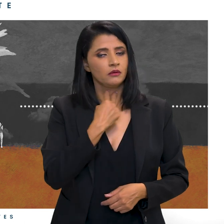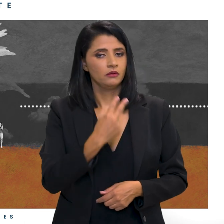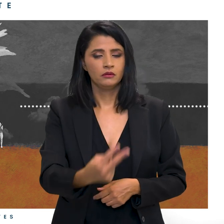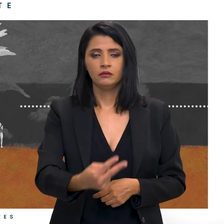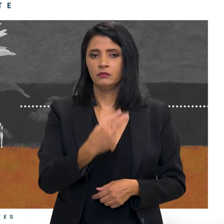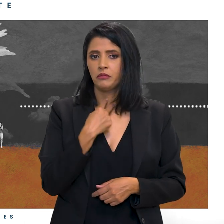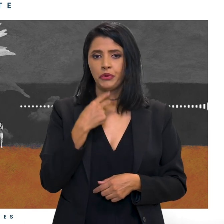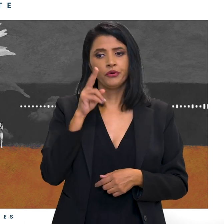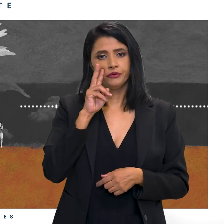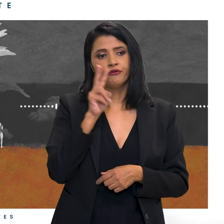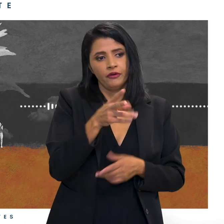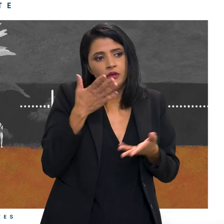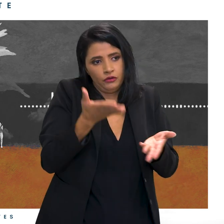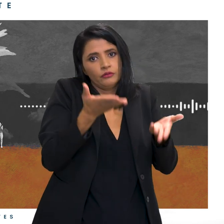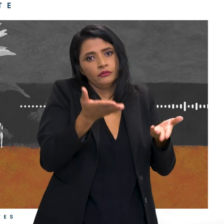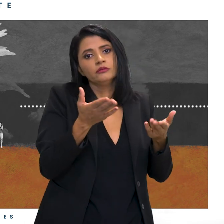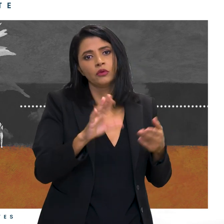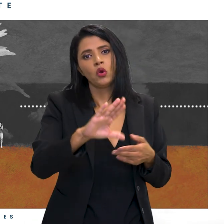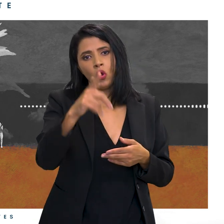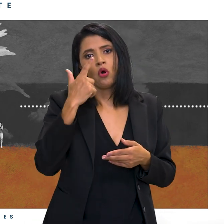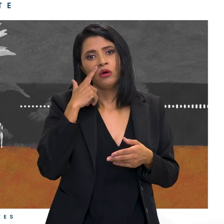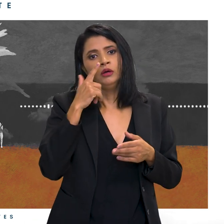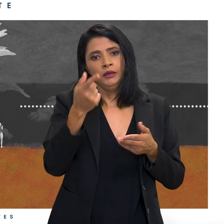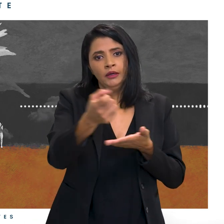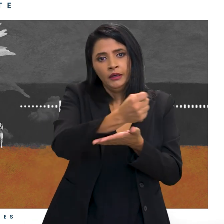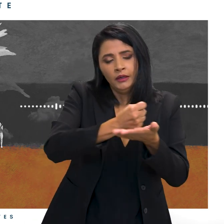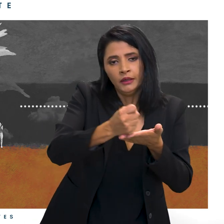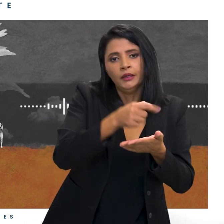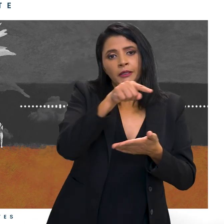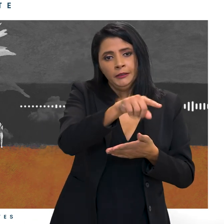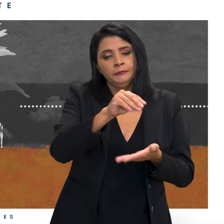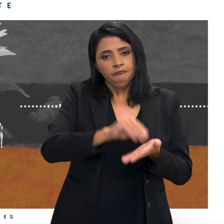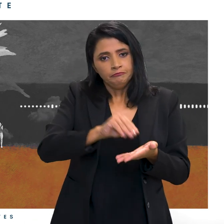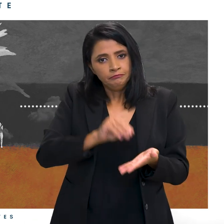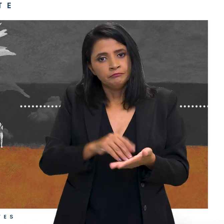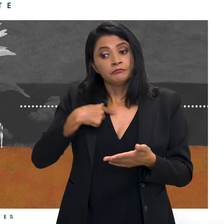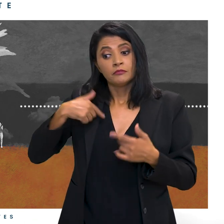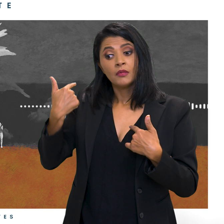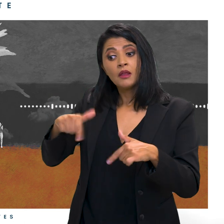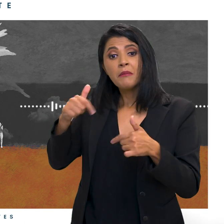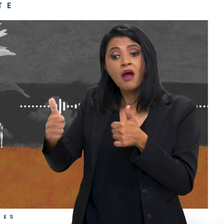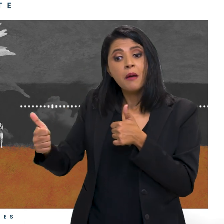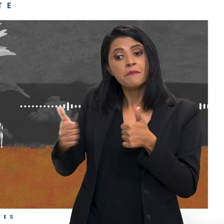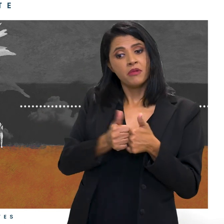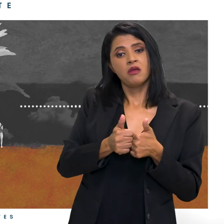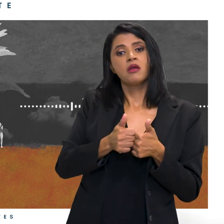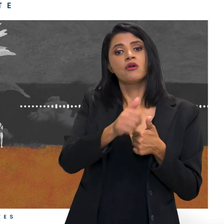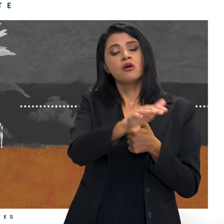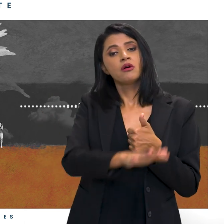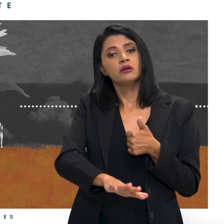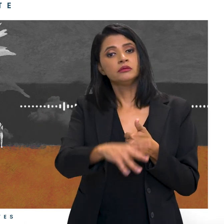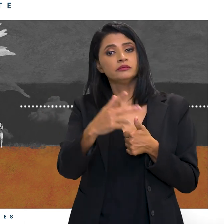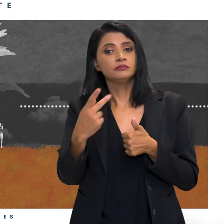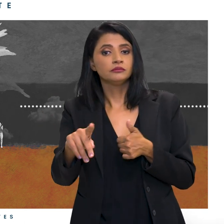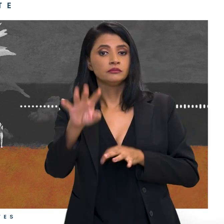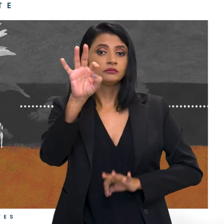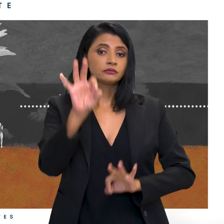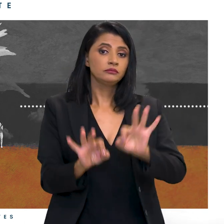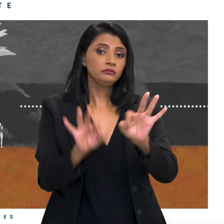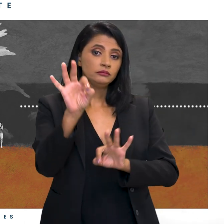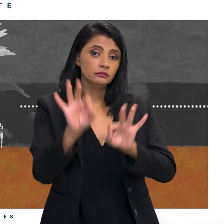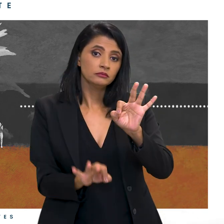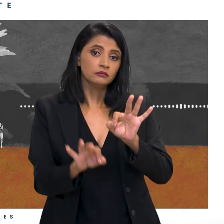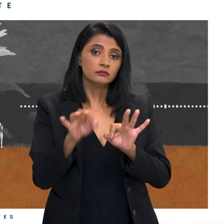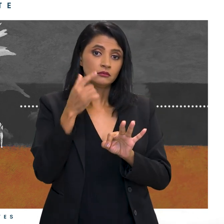Obviamente, eu não posso, né, ignorar a questão dos tratamentos medicamentosos, mas eu trabalho muito mais próximo a essa questão